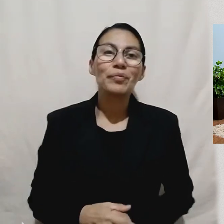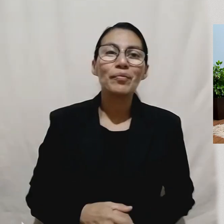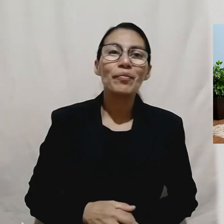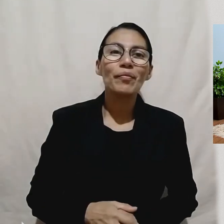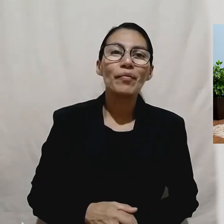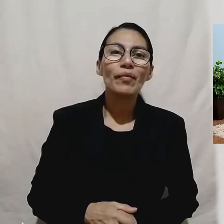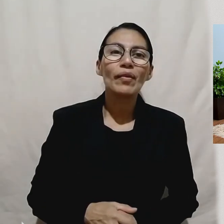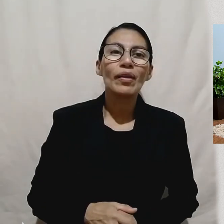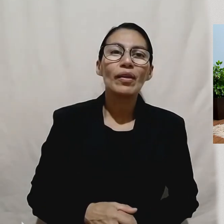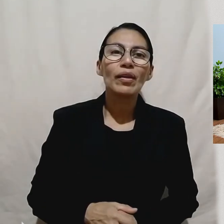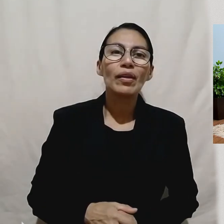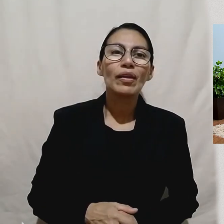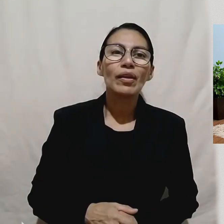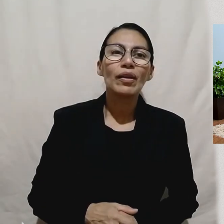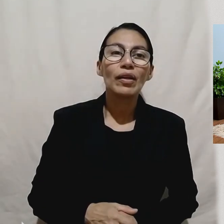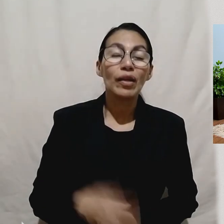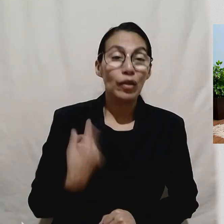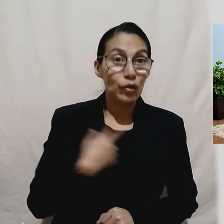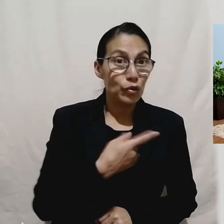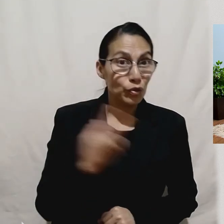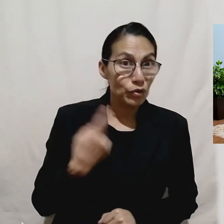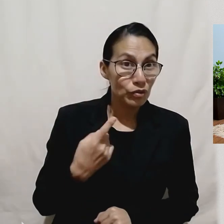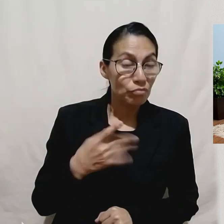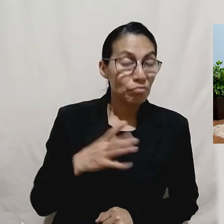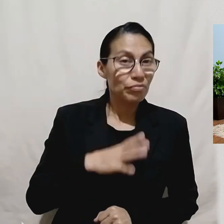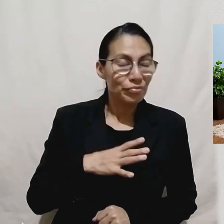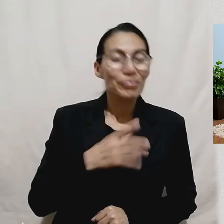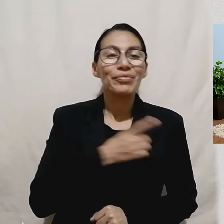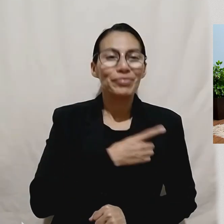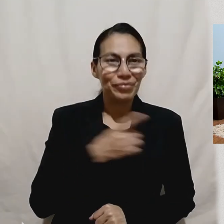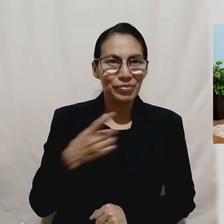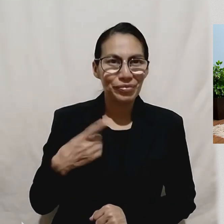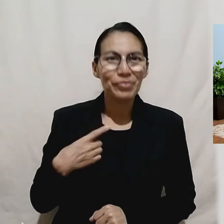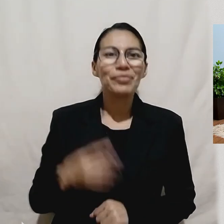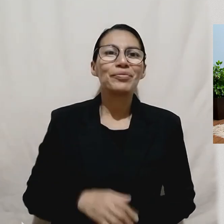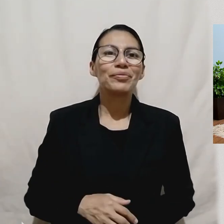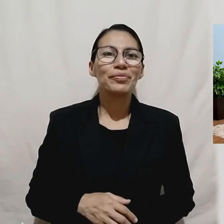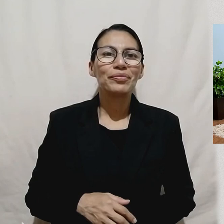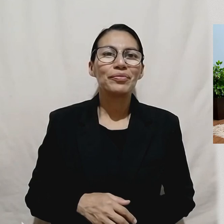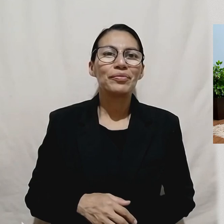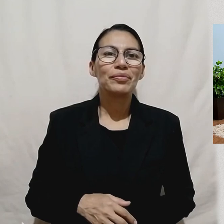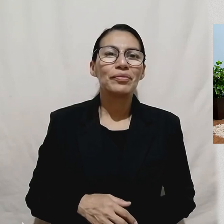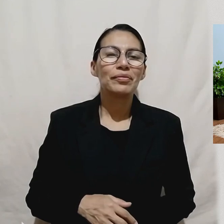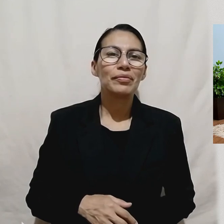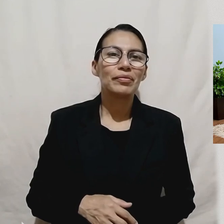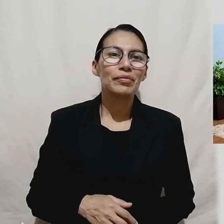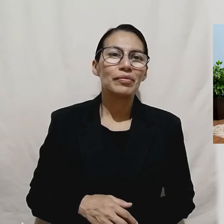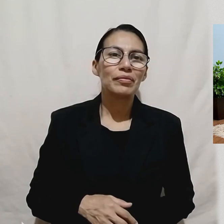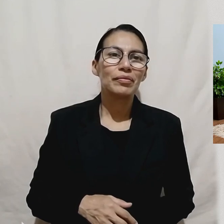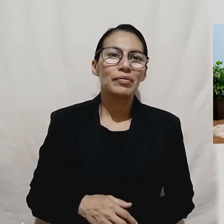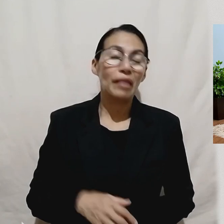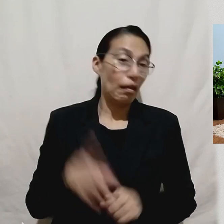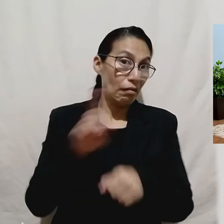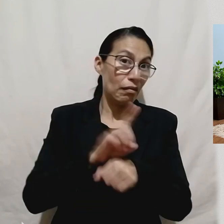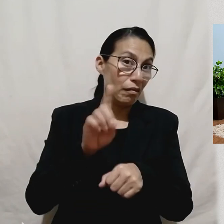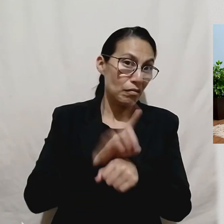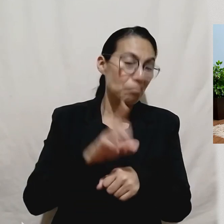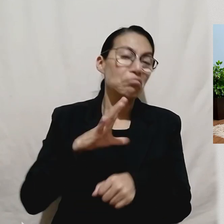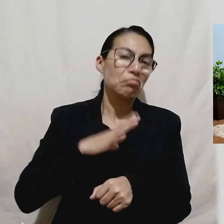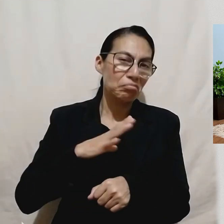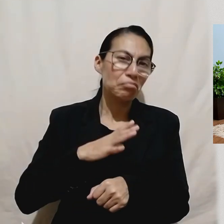todos los todos deberemos debemos tener realmente y podemos tenerlos como tú dices